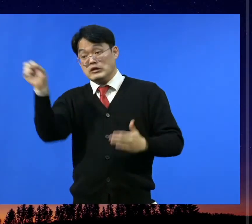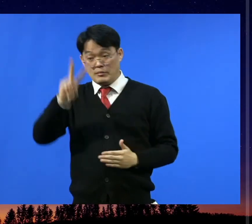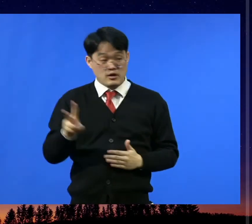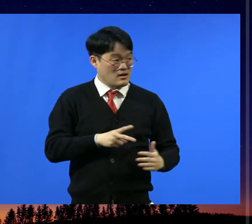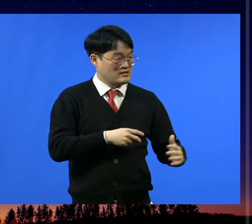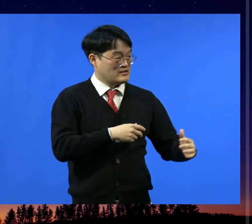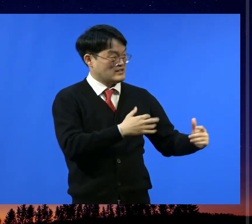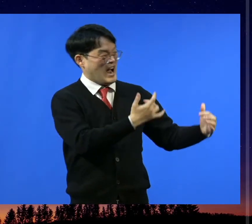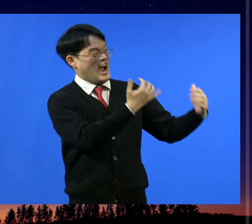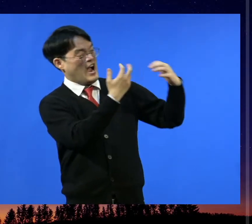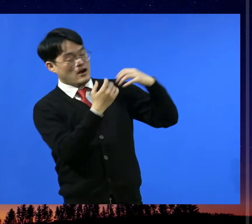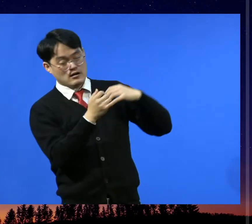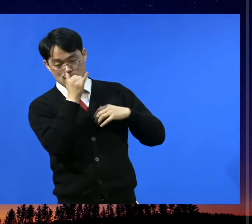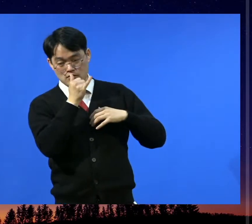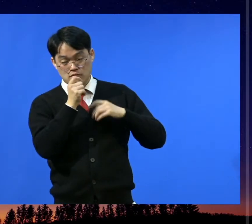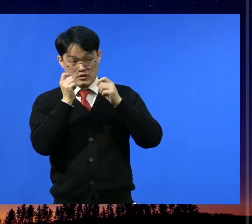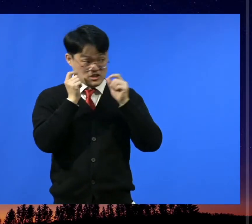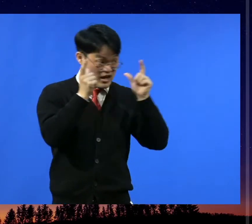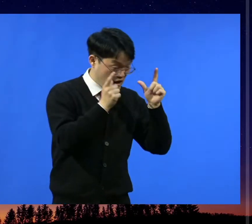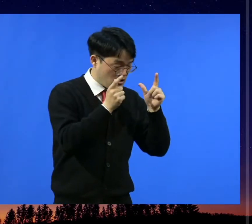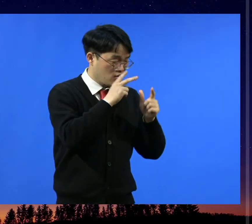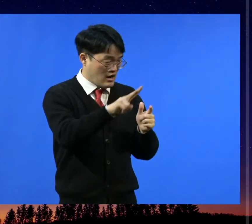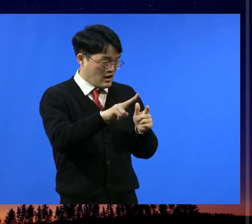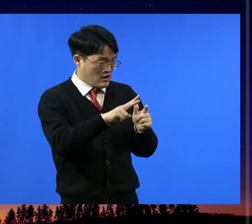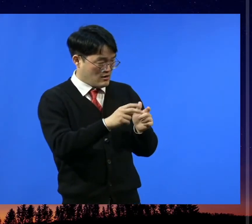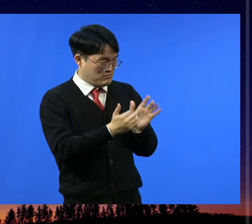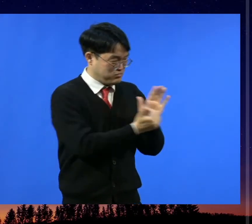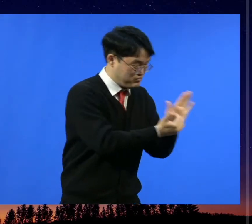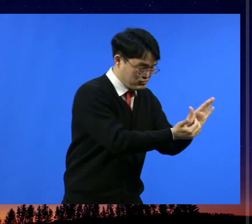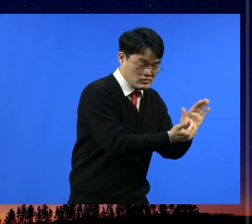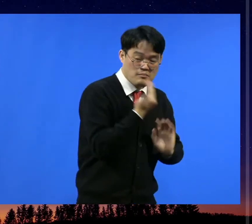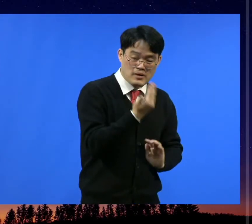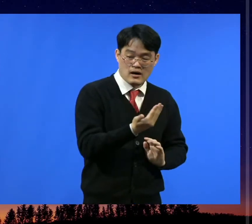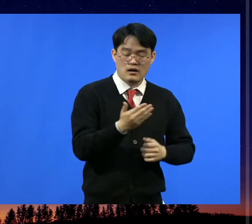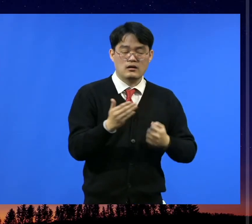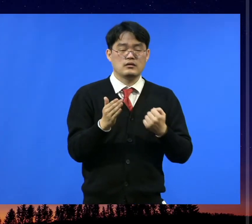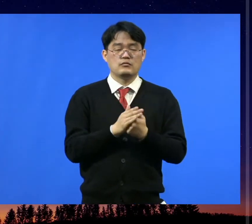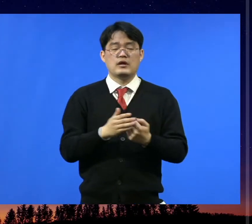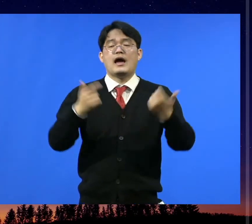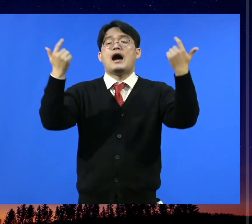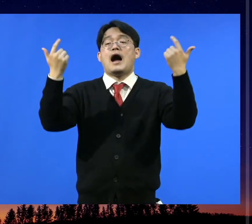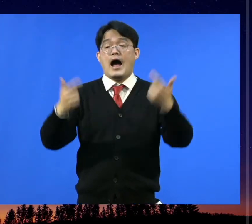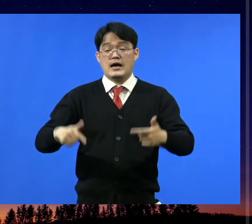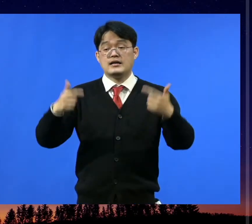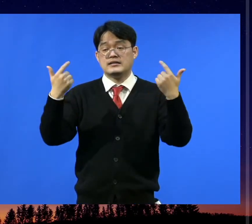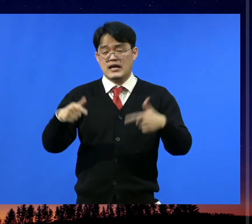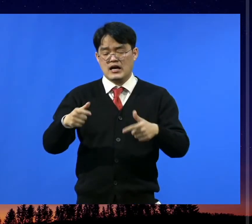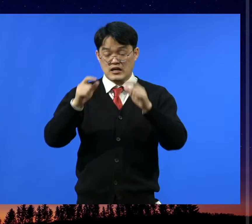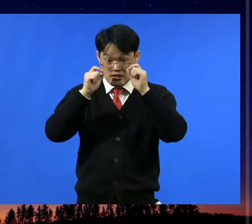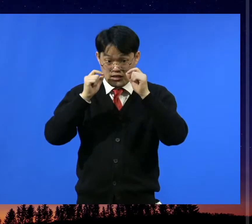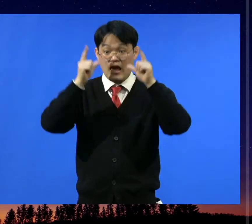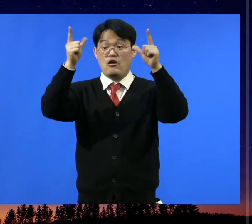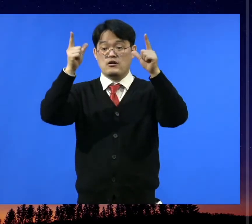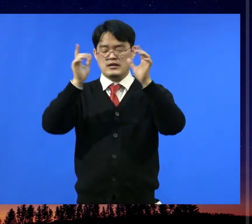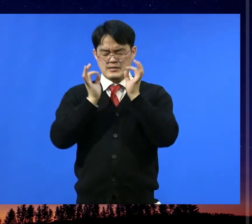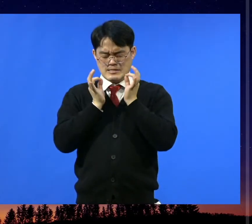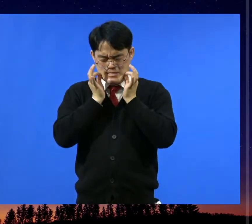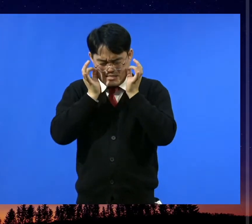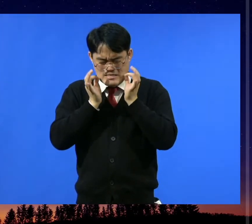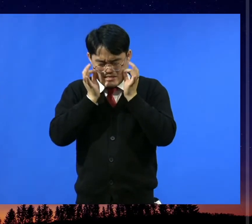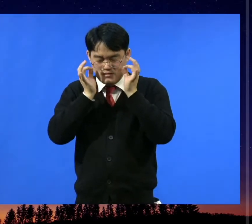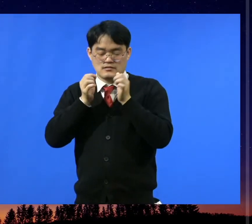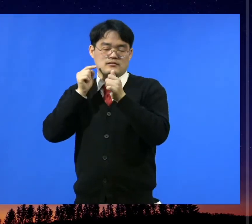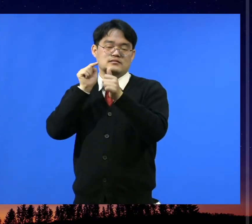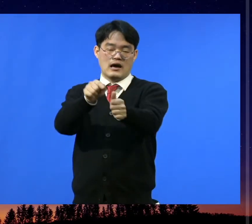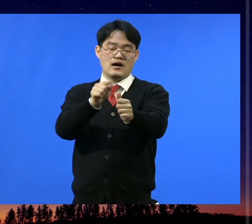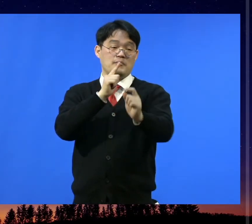깨어 있어야 적절한 대처를 할 수 있잖아요. 그래서 여기 뭐예요? 항상 힘쓰라는 거. 깨어 있기를 항상 힘쓰라.